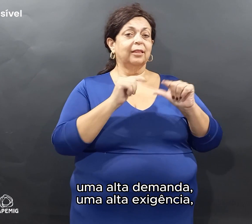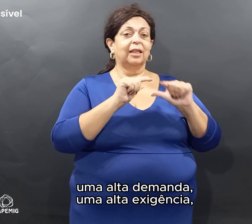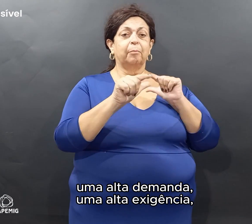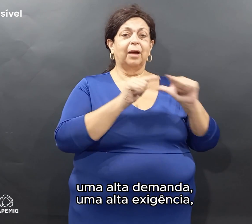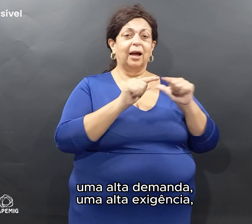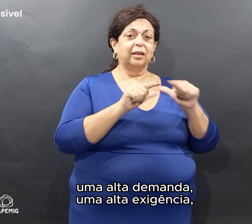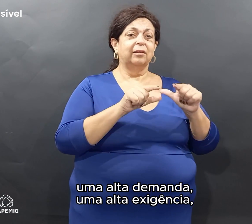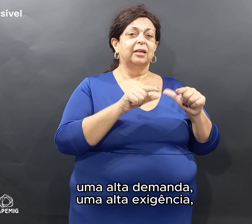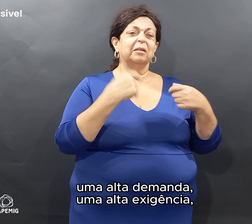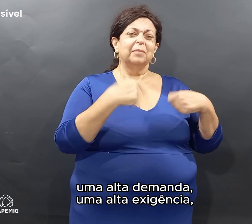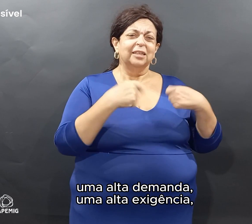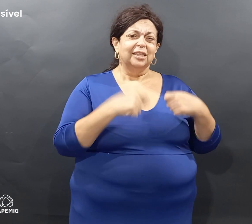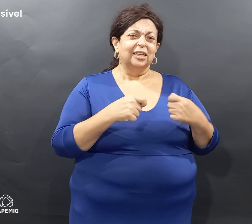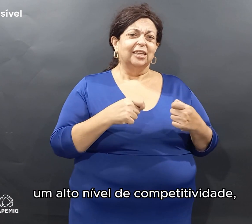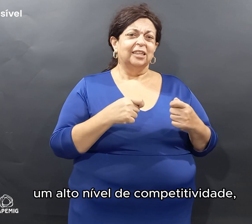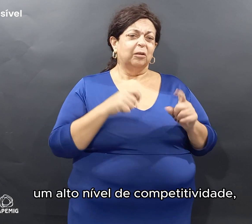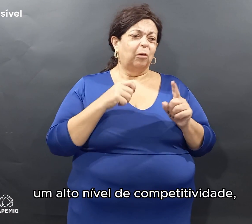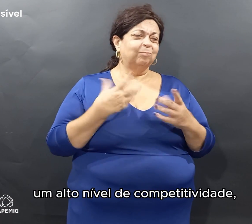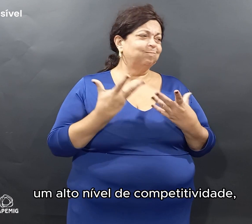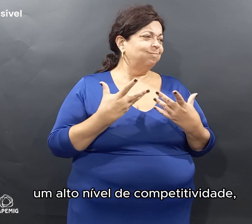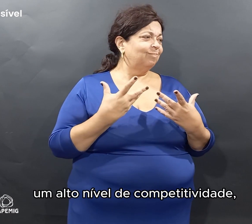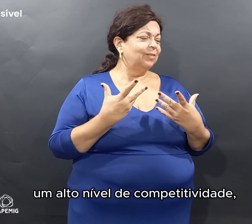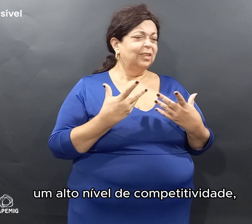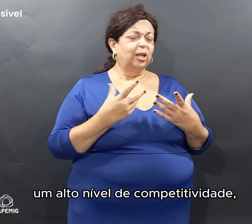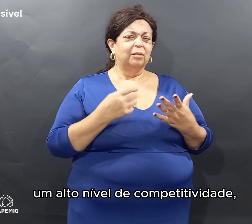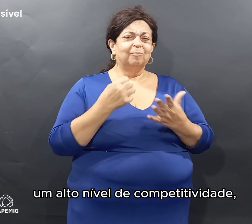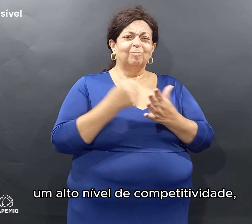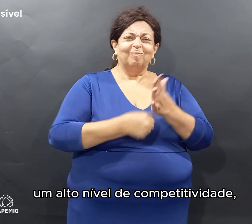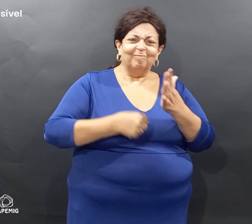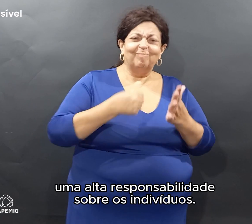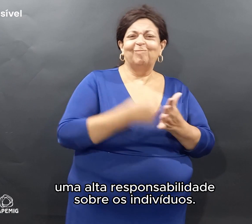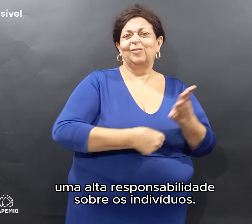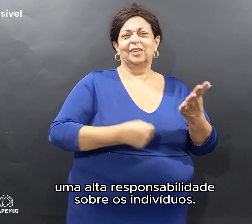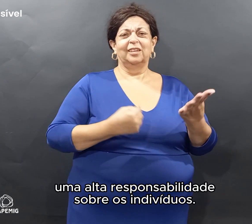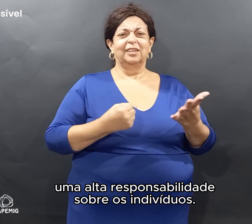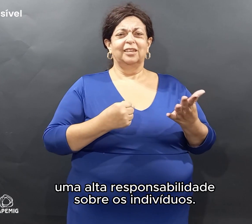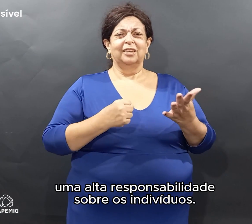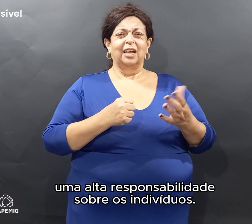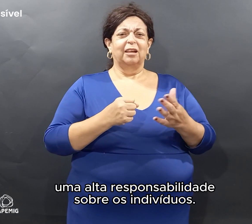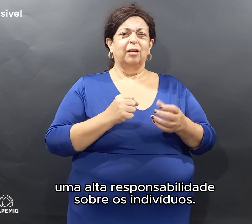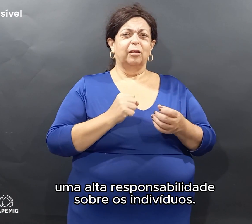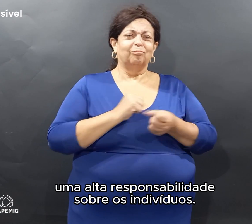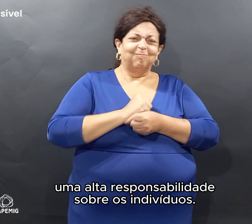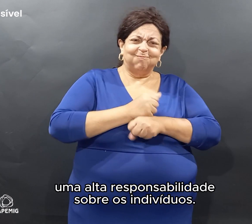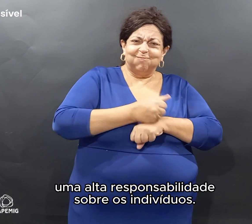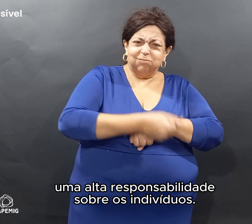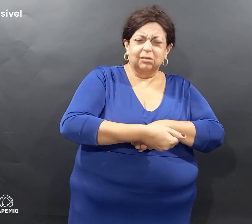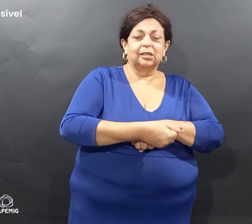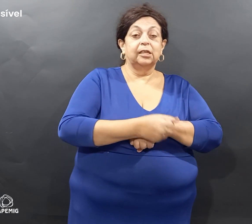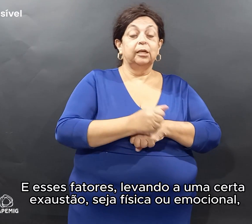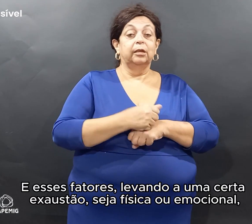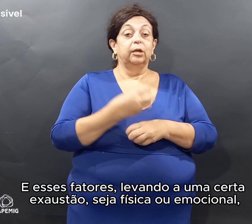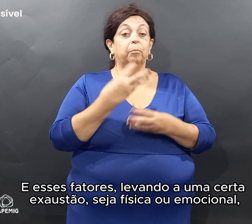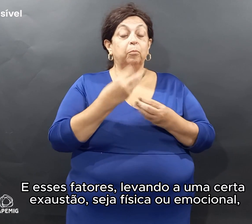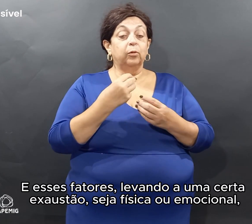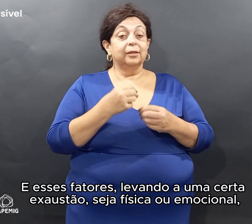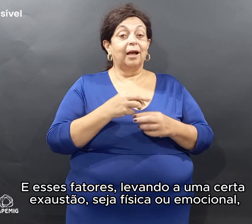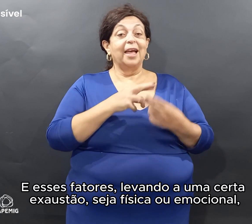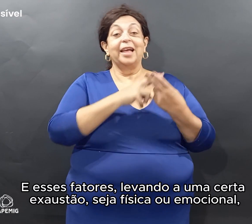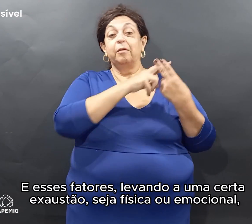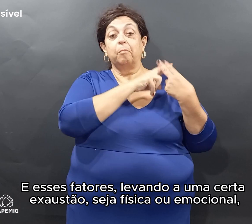alta demanda, uma alta exigência, um alto nível de competitividade, uma alta responsabilidade sobre os indivíduos. E